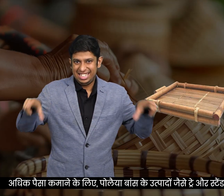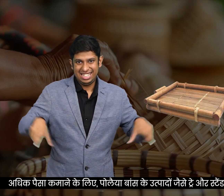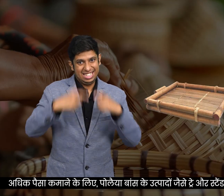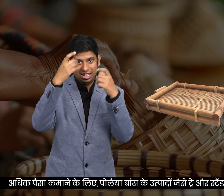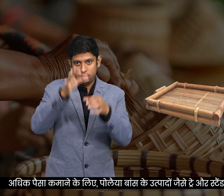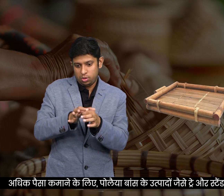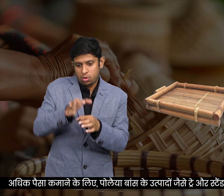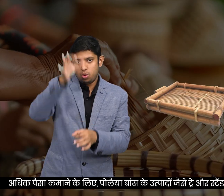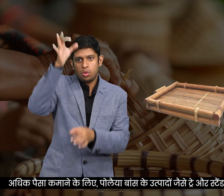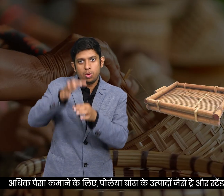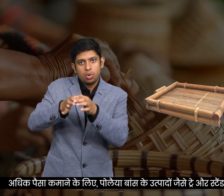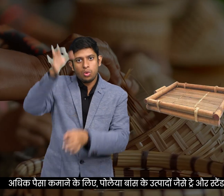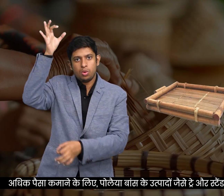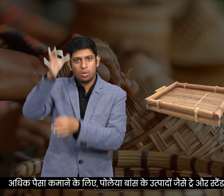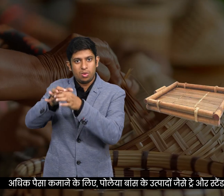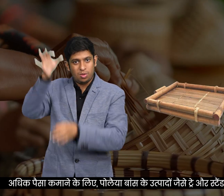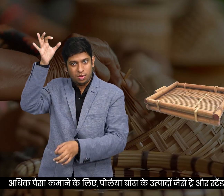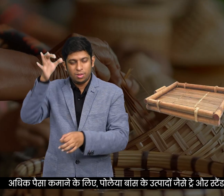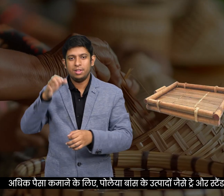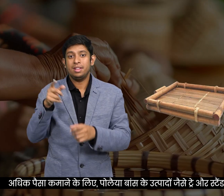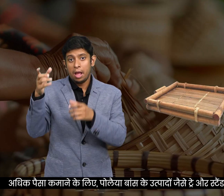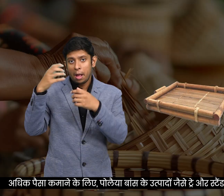हैं।